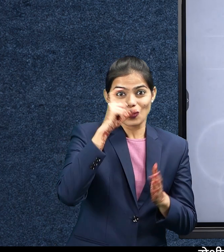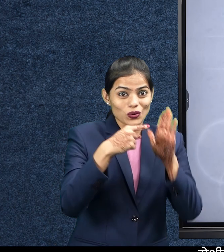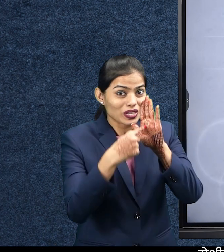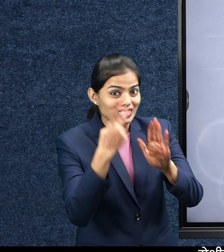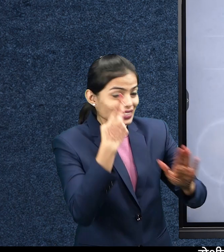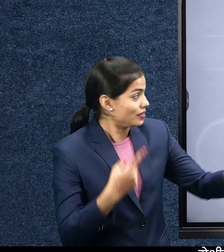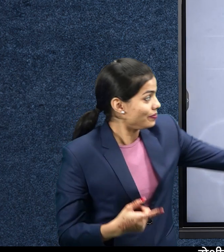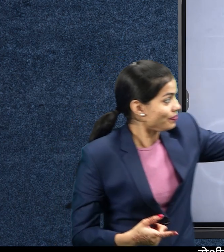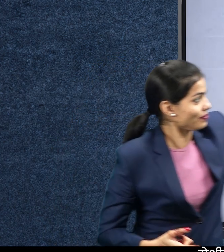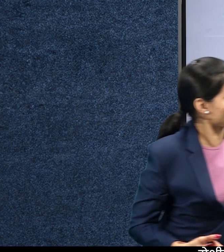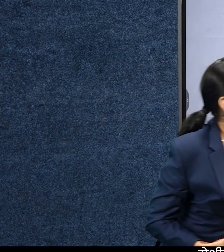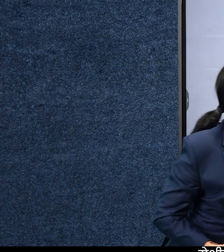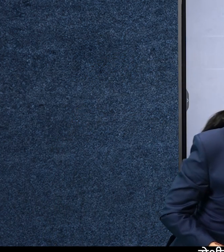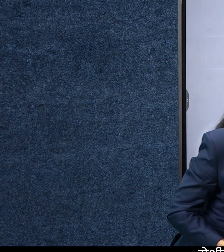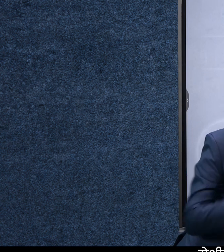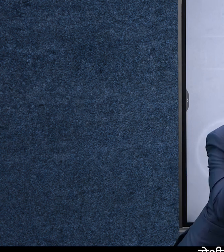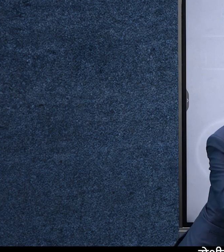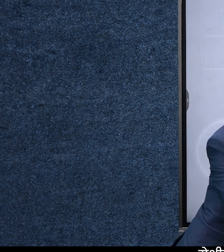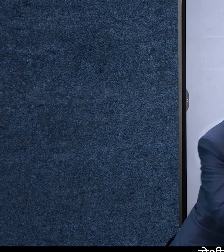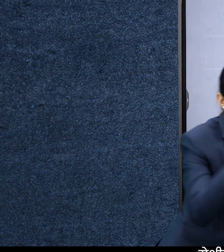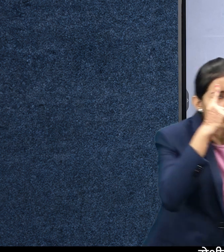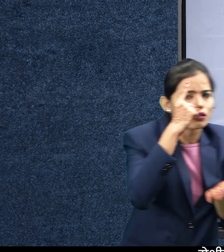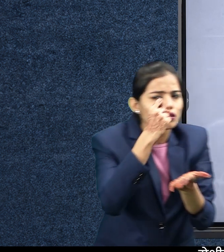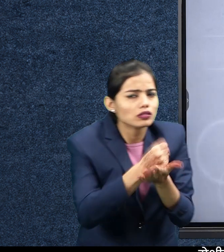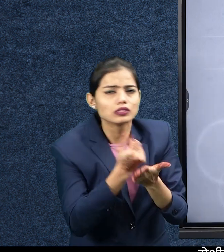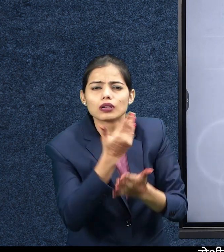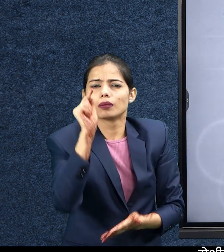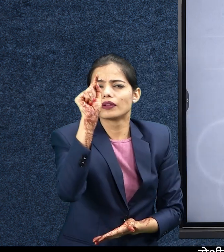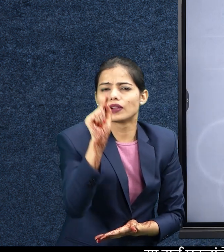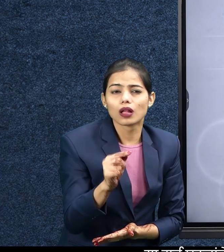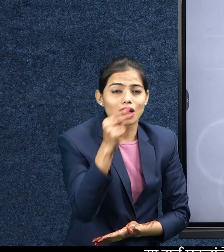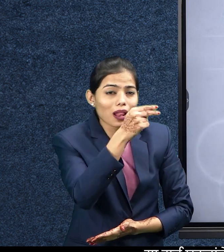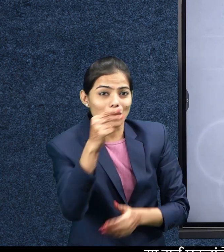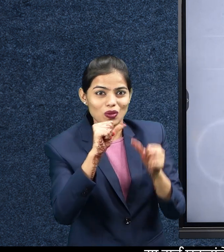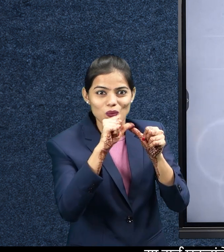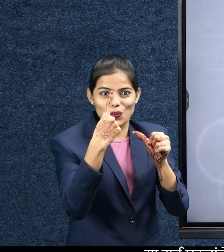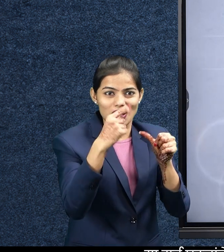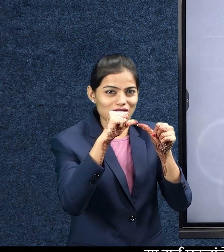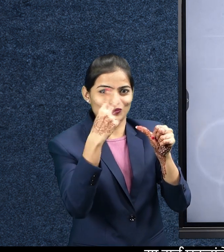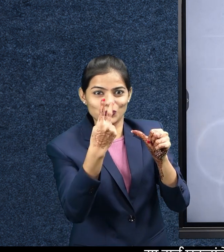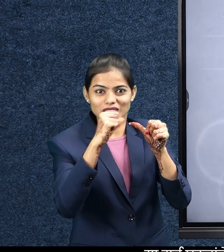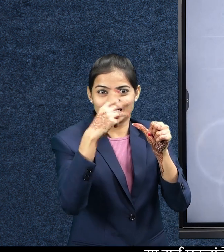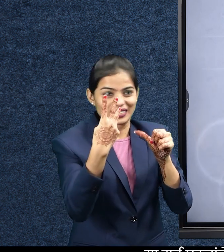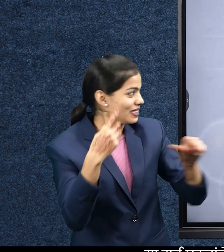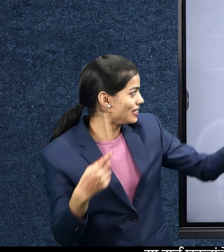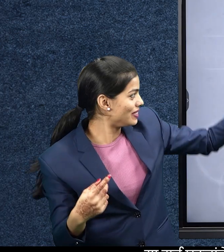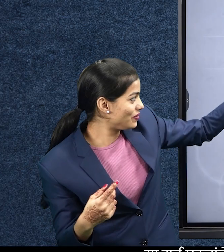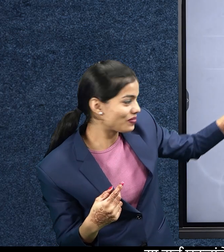येथील चित्रात A1, A2, A3 अशा घटना आहेत. या सर्व घटनांचे एकत्रीकरण प्रयोगाचे नमुना